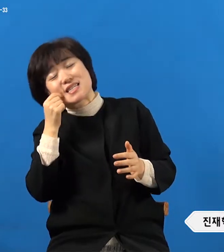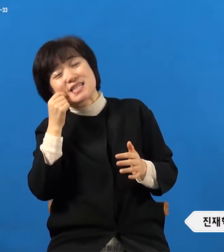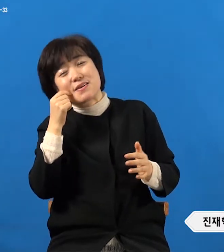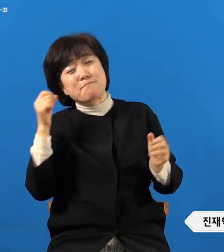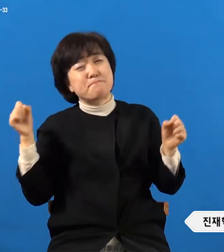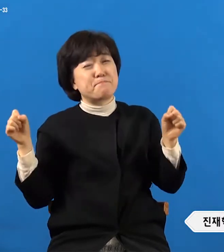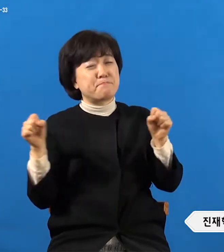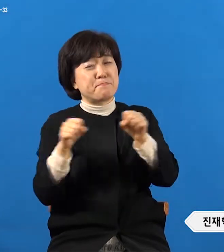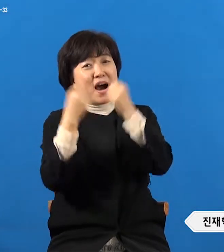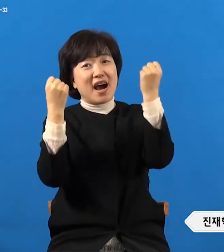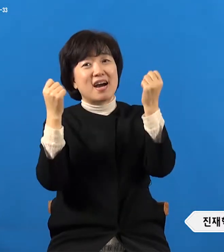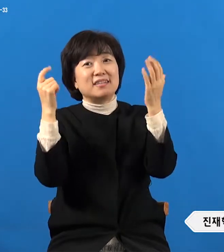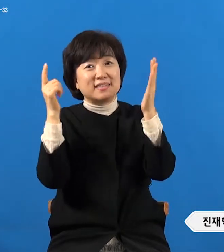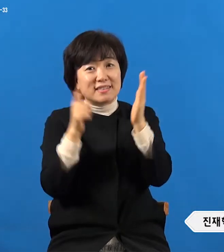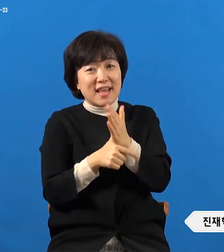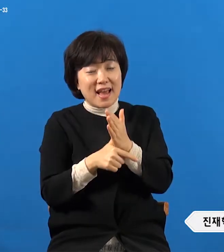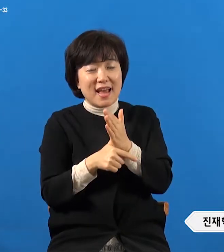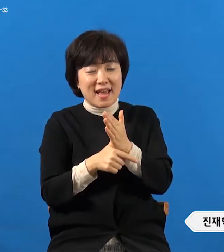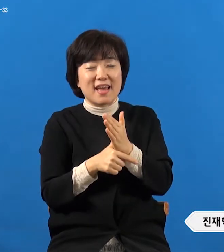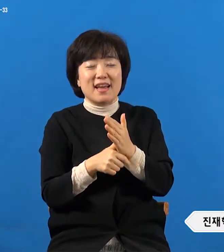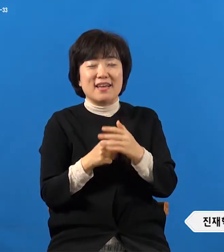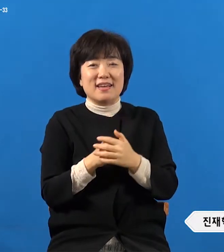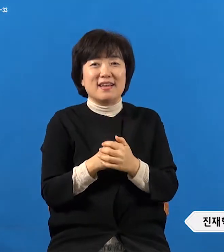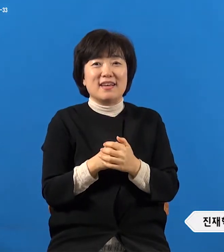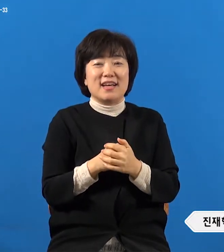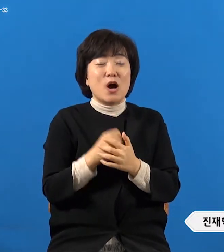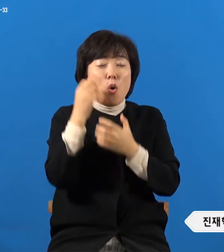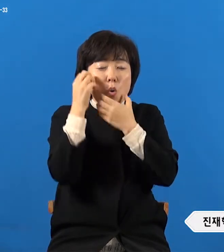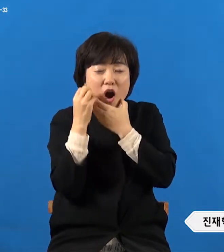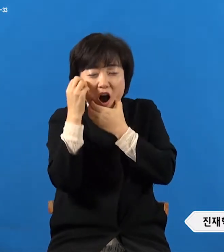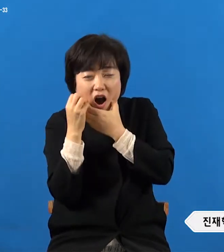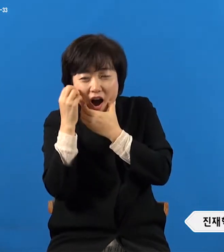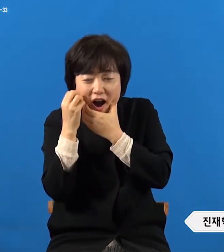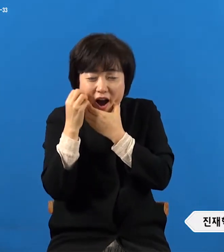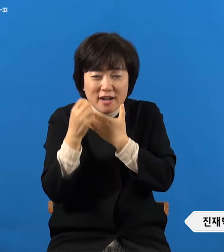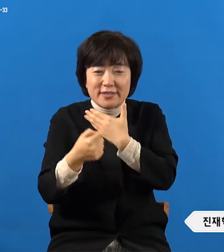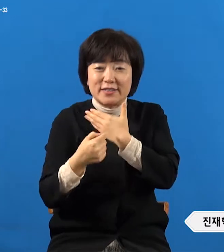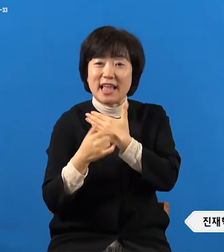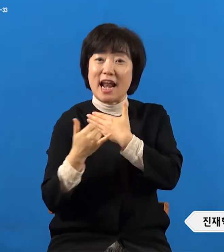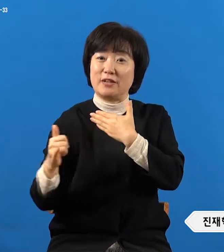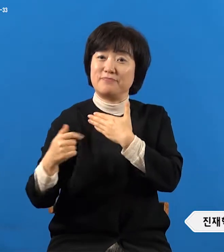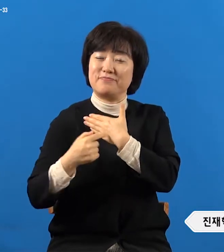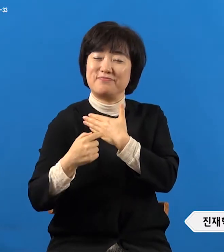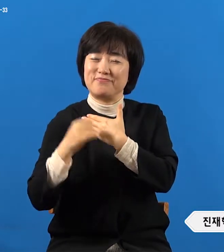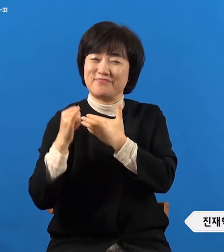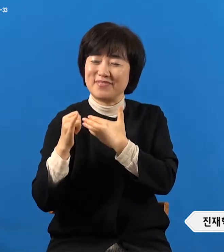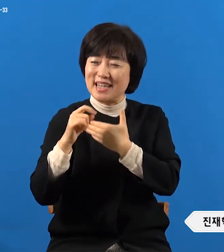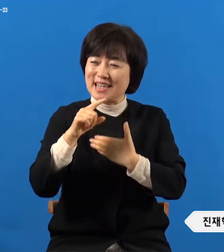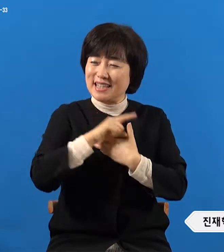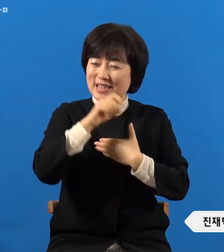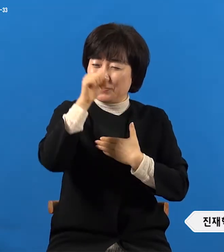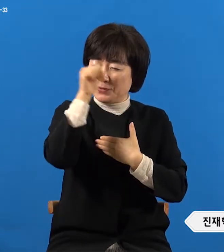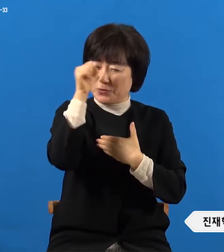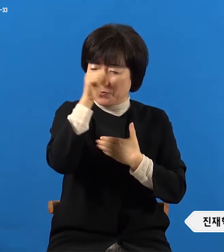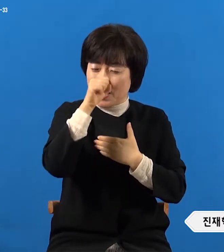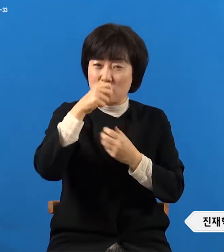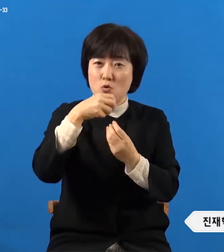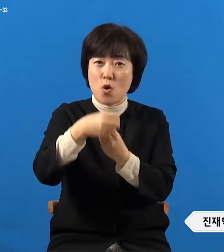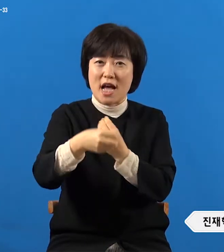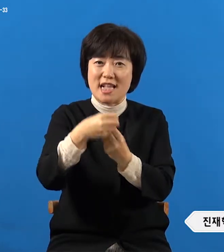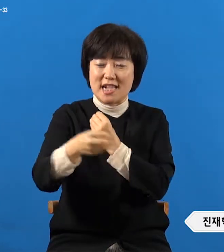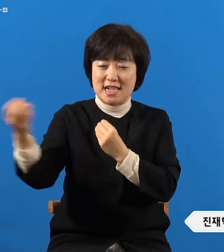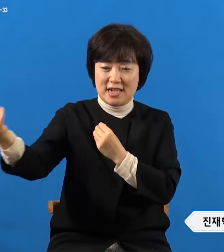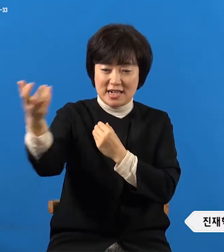절정에 이르렀을 때 각본에 의해서 그 원숭이가 가장 좋아하는 그 과일을 중앙에 던져